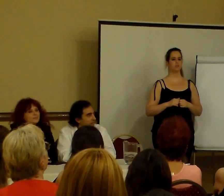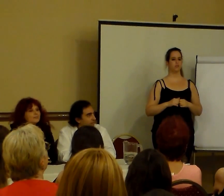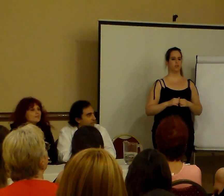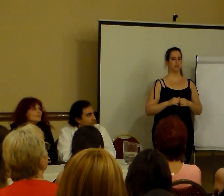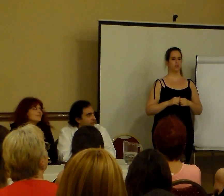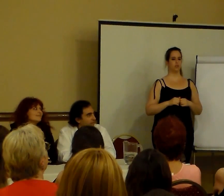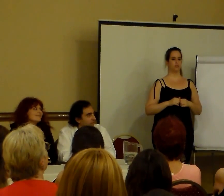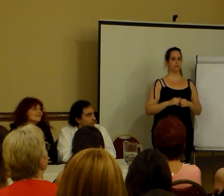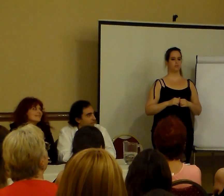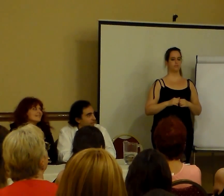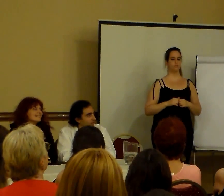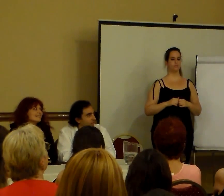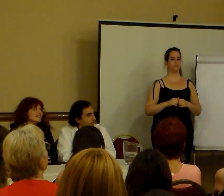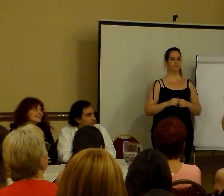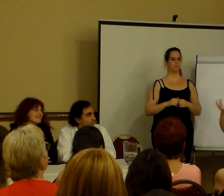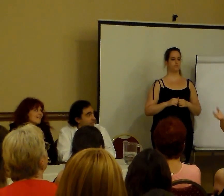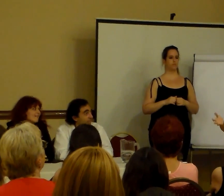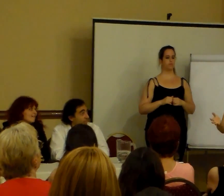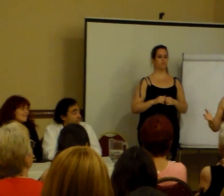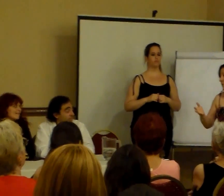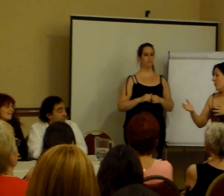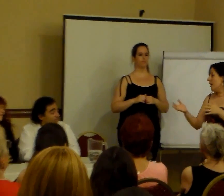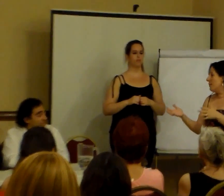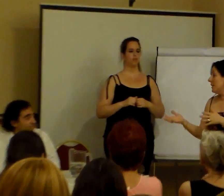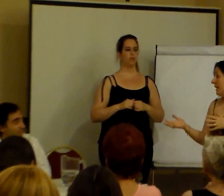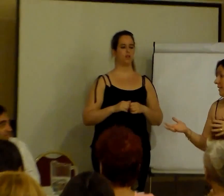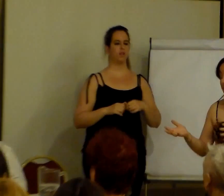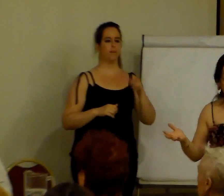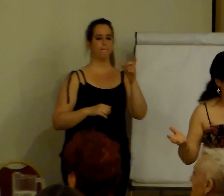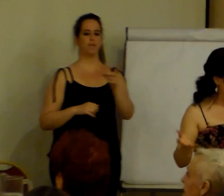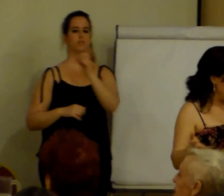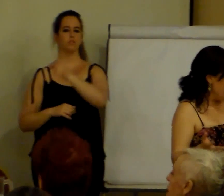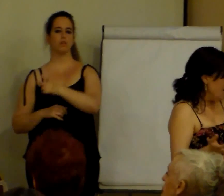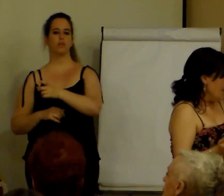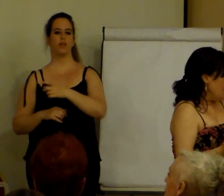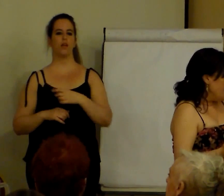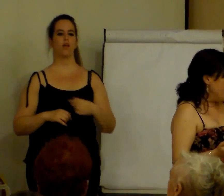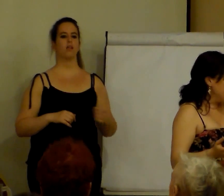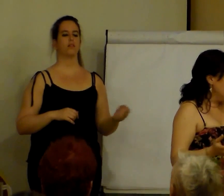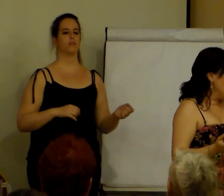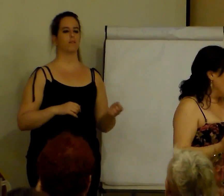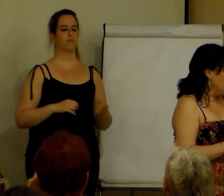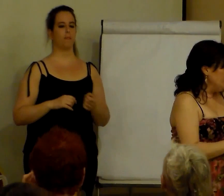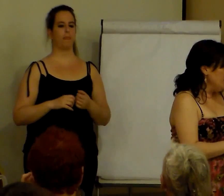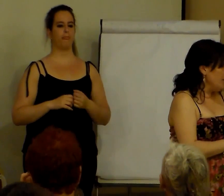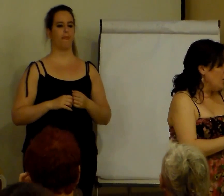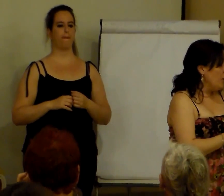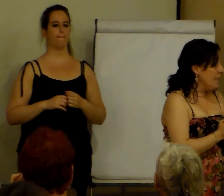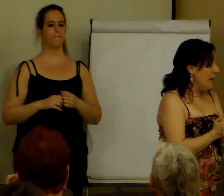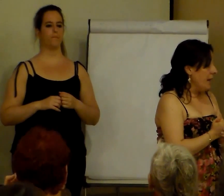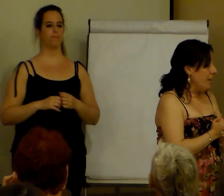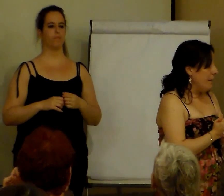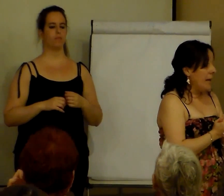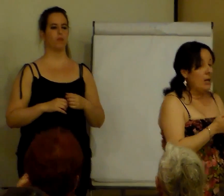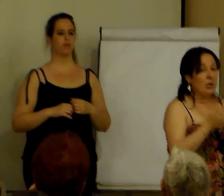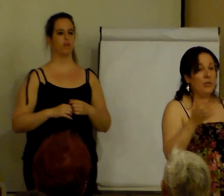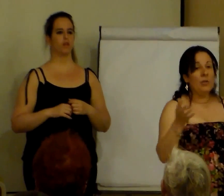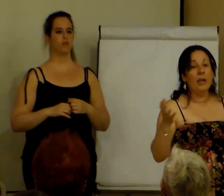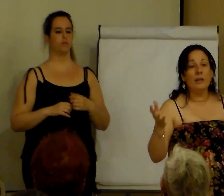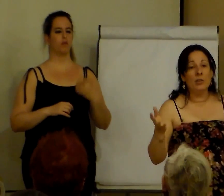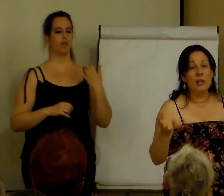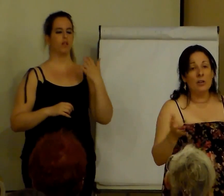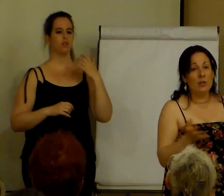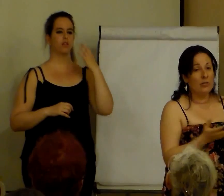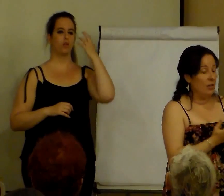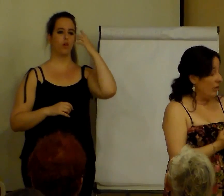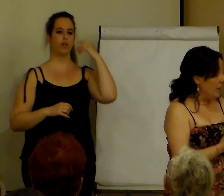o padecen fibromialgia? Ya sea históricas o en el ambiente artístico. Empezando por lo histórico, para los